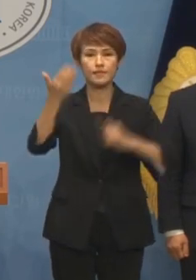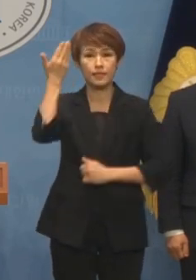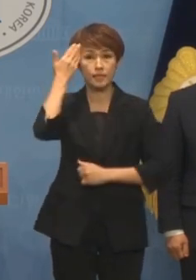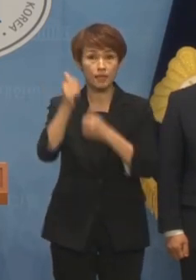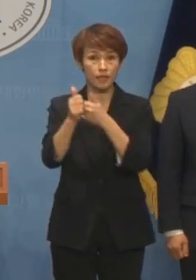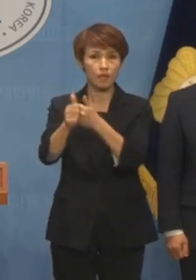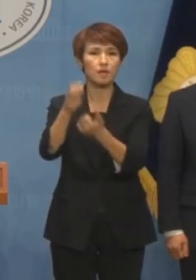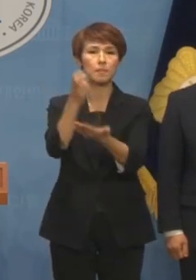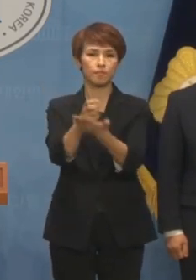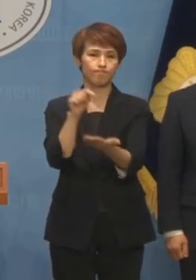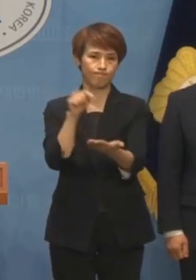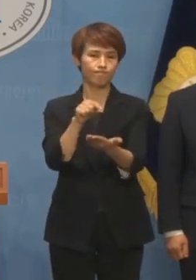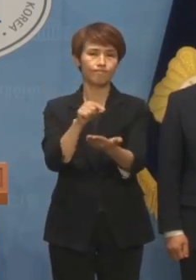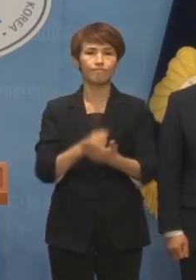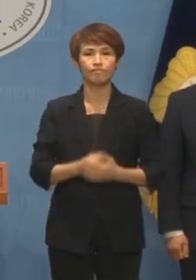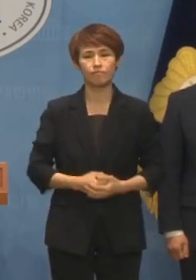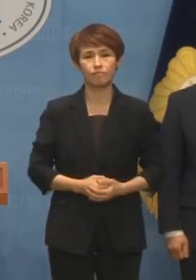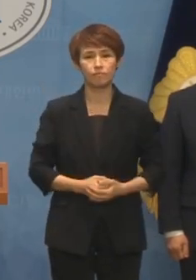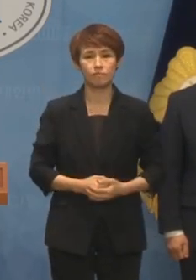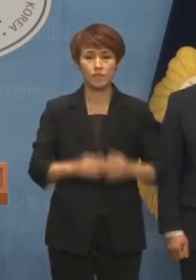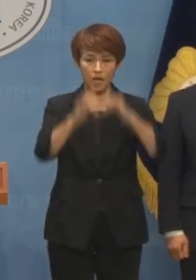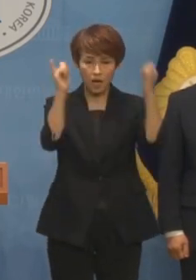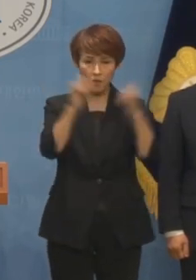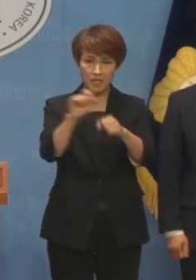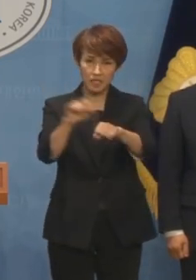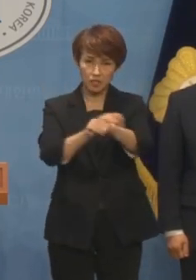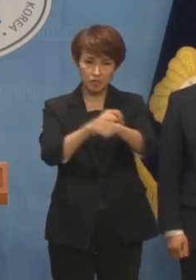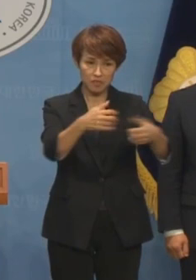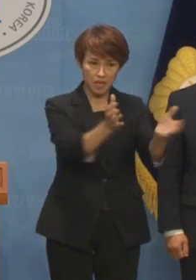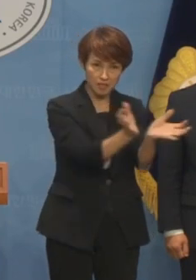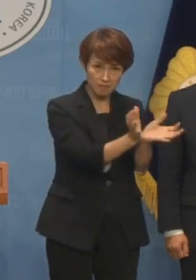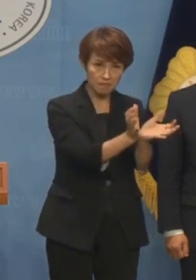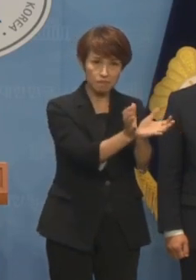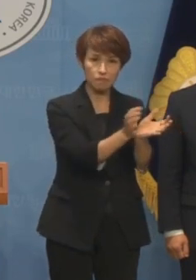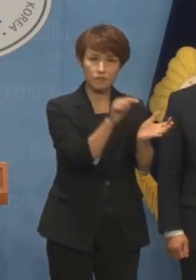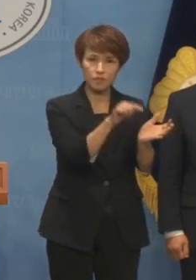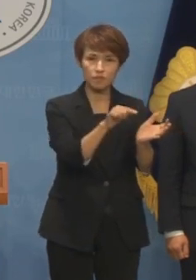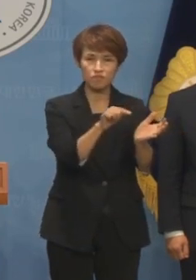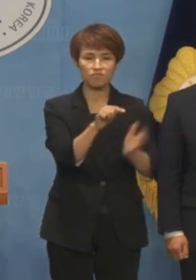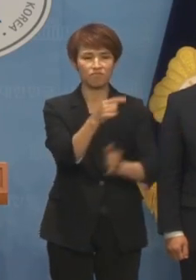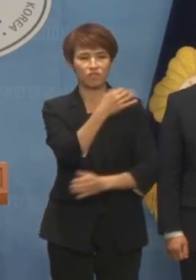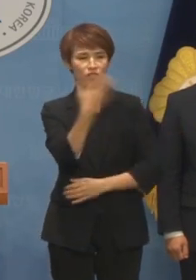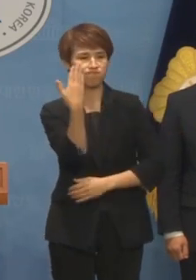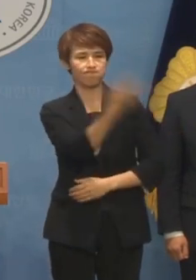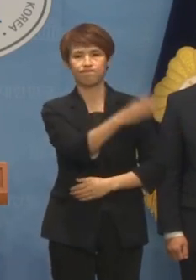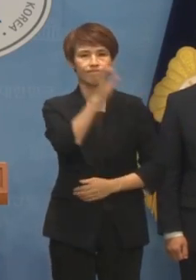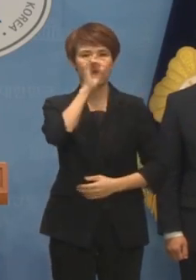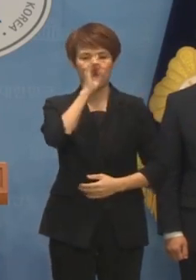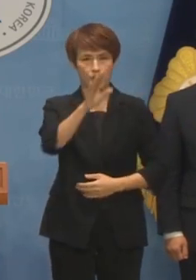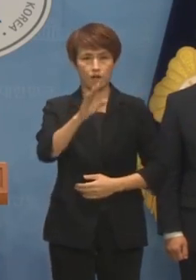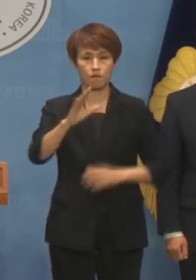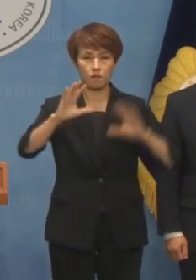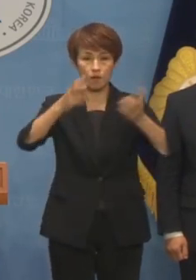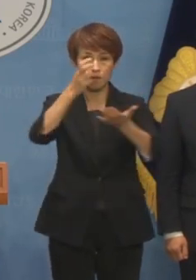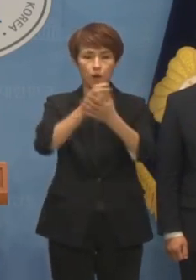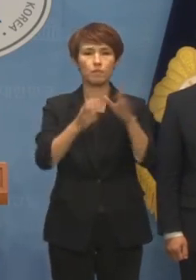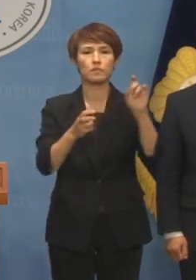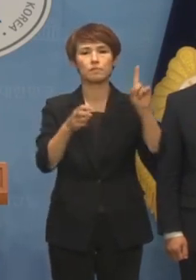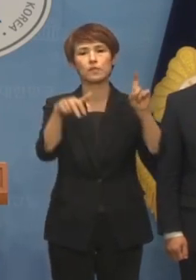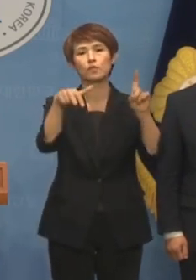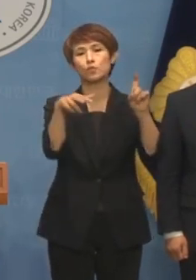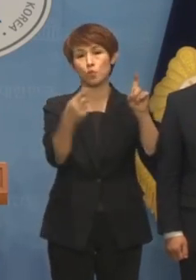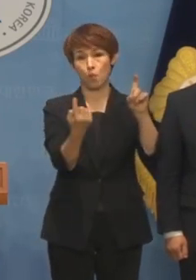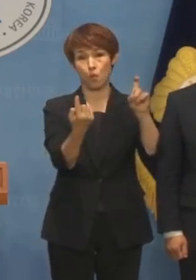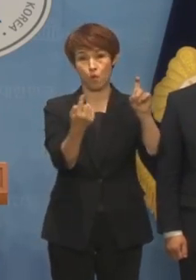따른 법안입니다. 사회적 특수계급의 제도는 인정되지 아니한다는 헌법 제11조에